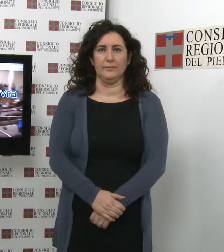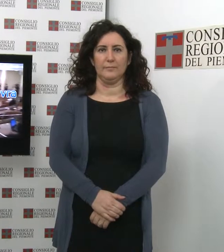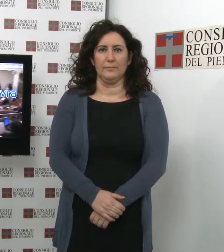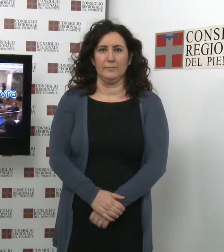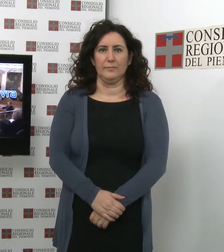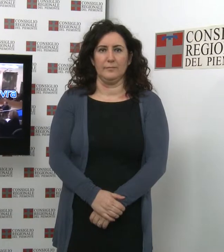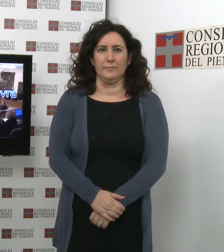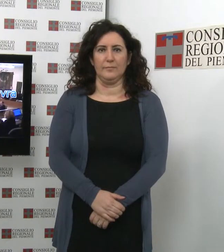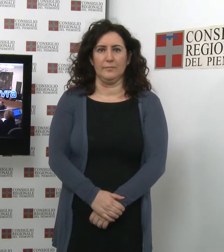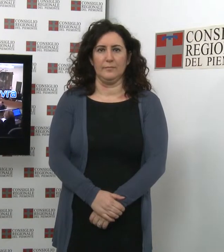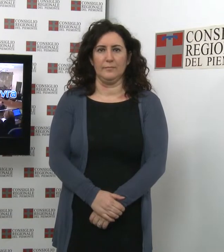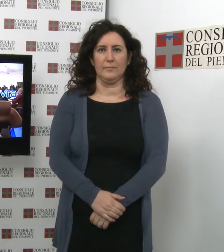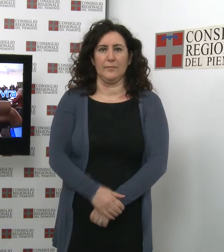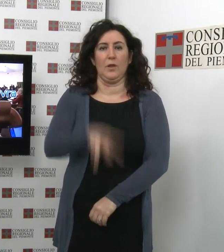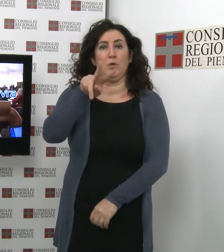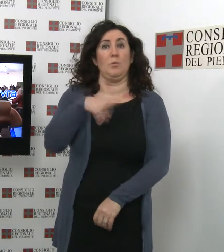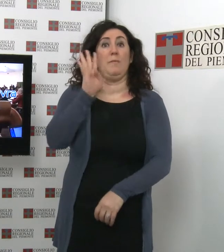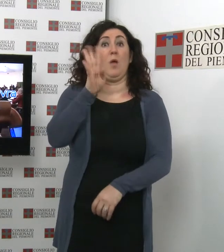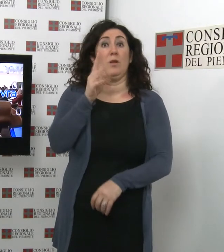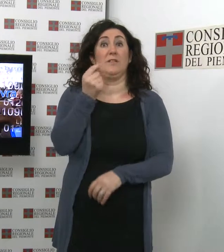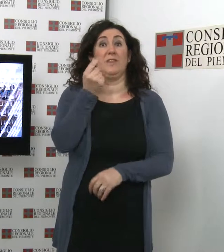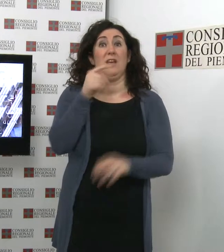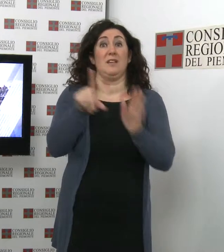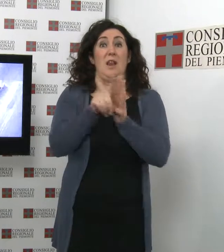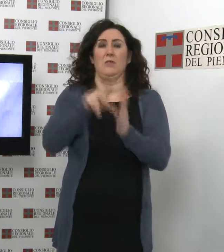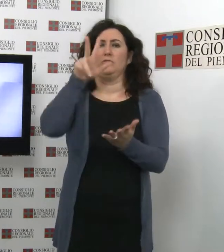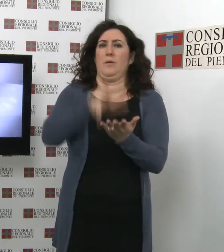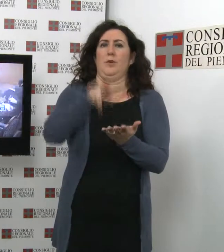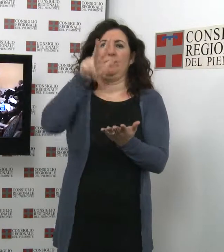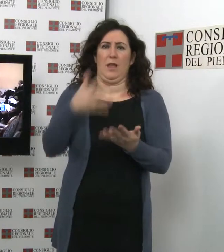approvata la manovra finanziaria 2014.